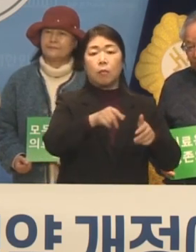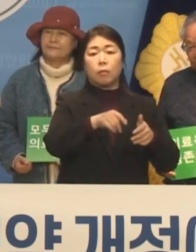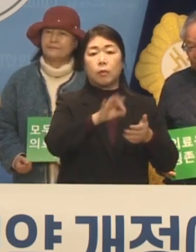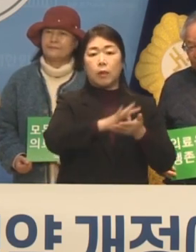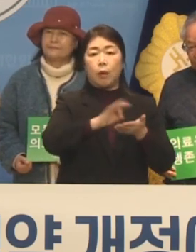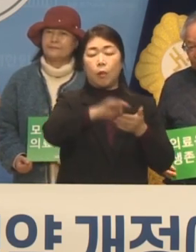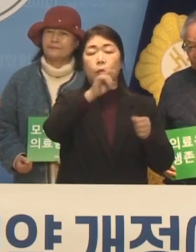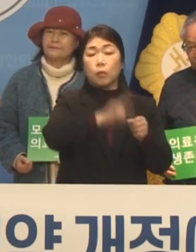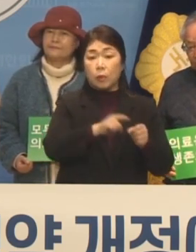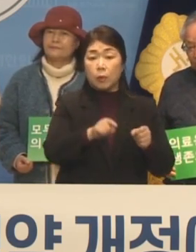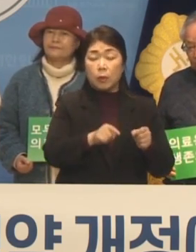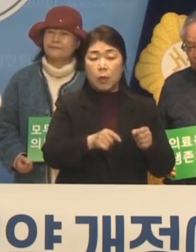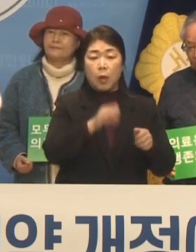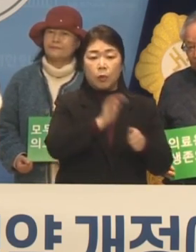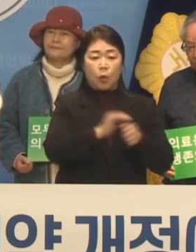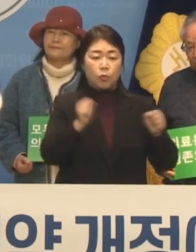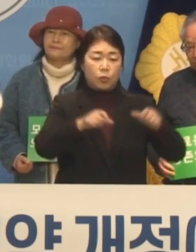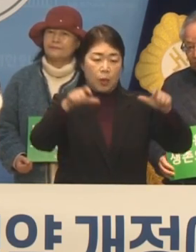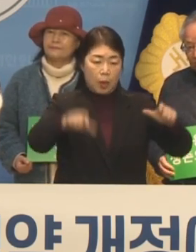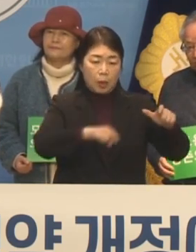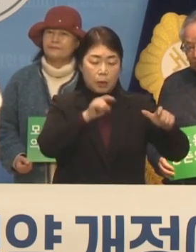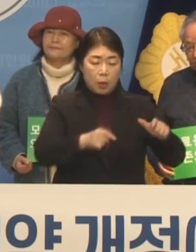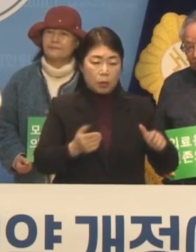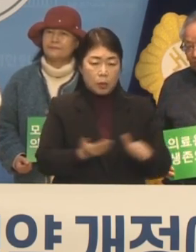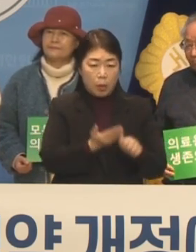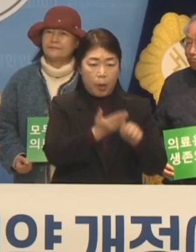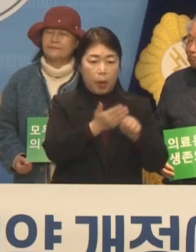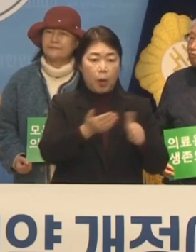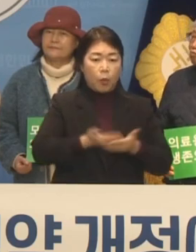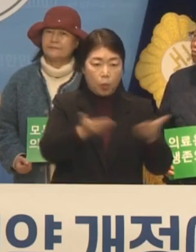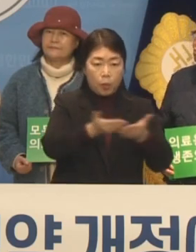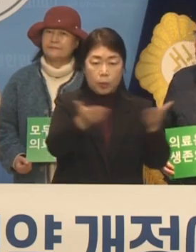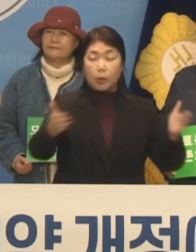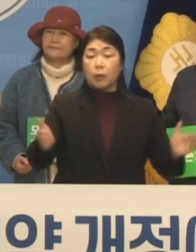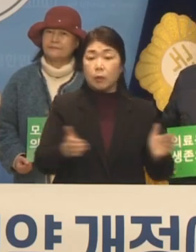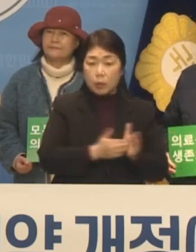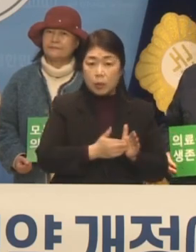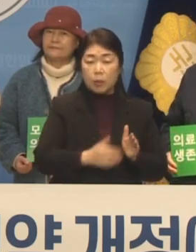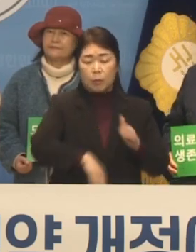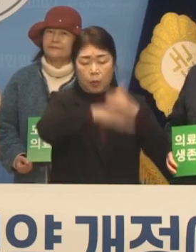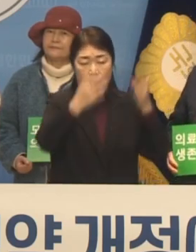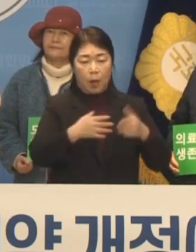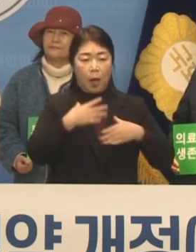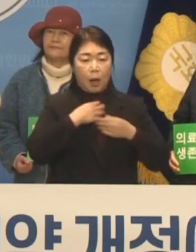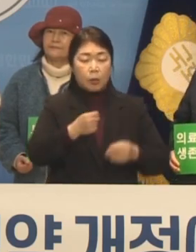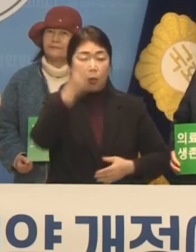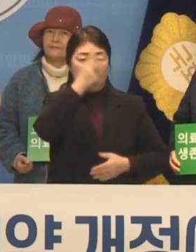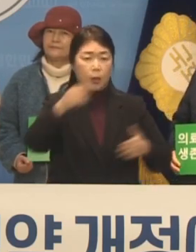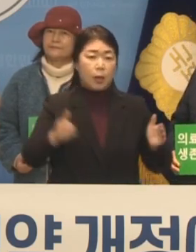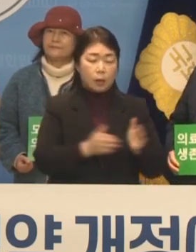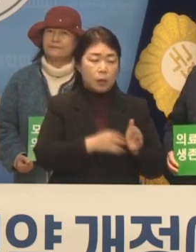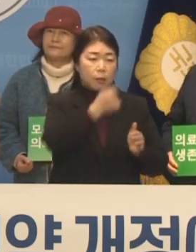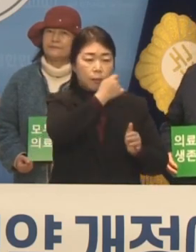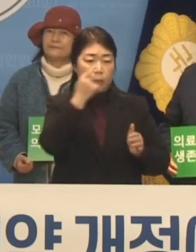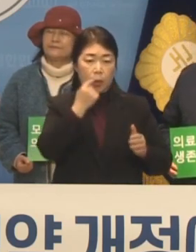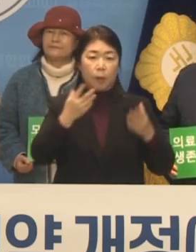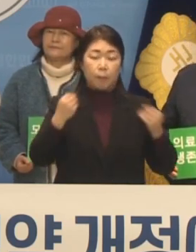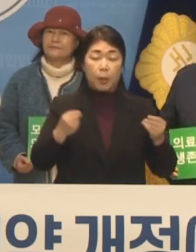특구 사업을 통해 재배부터 공급까지 전 주기에 대한 안전관리 측면도 검증되었습니다.